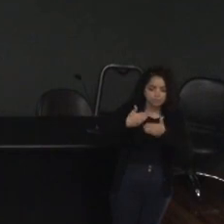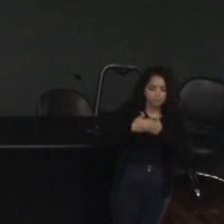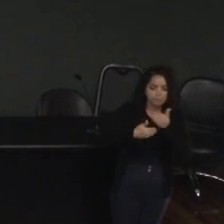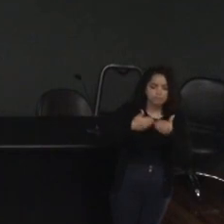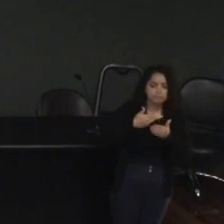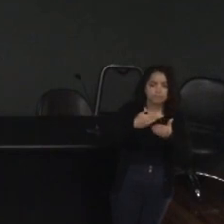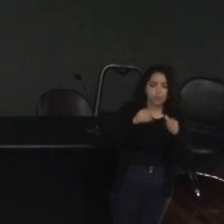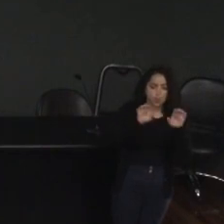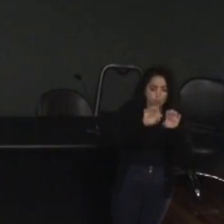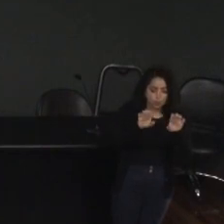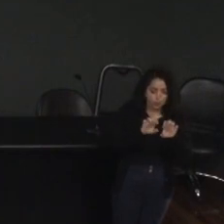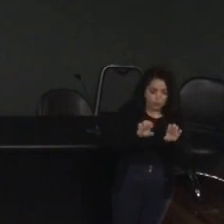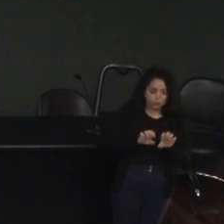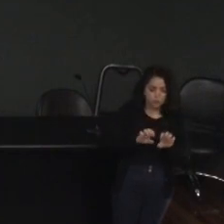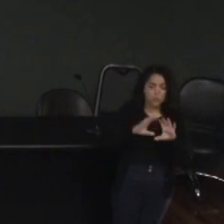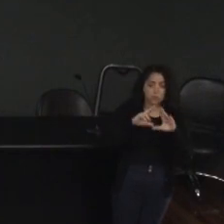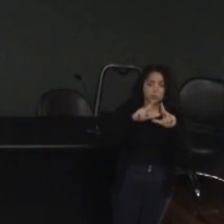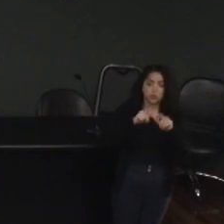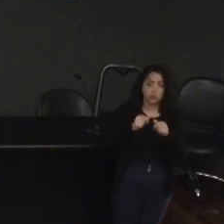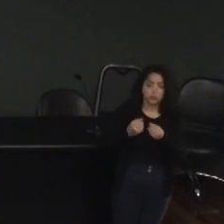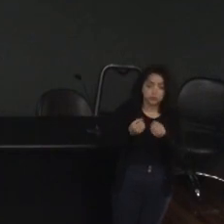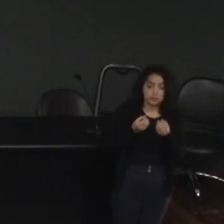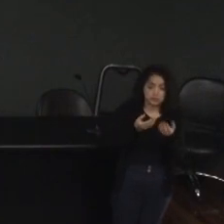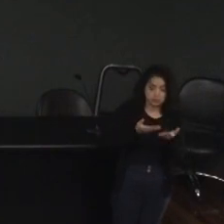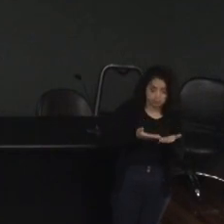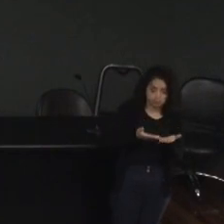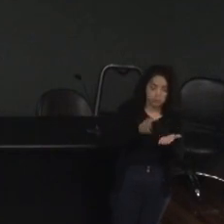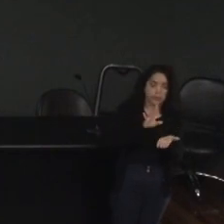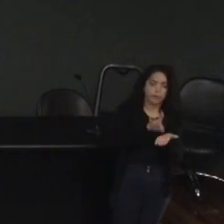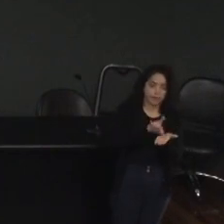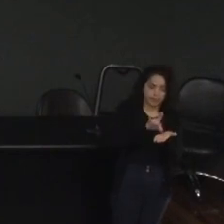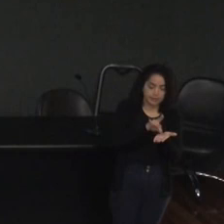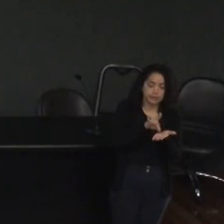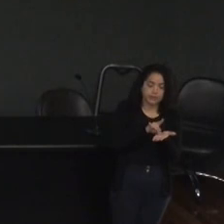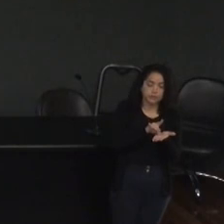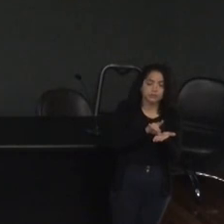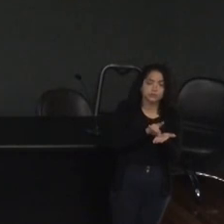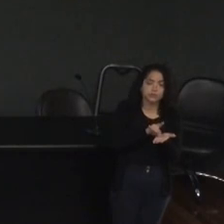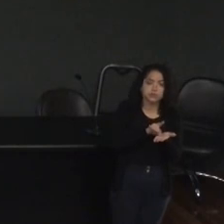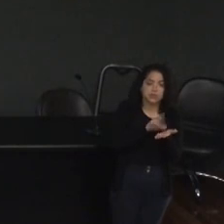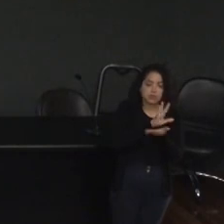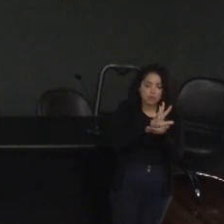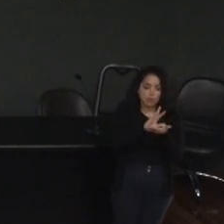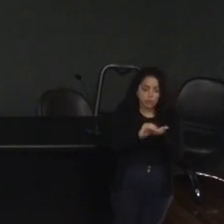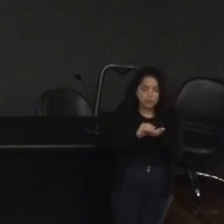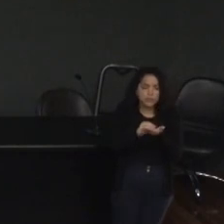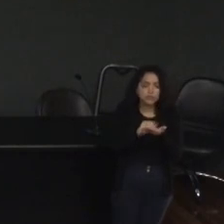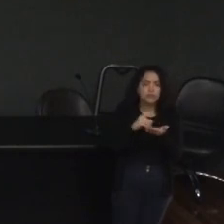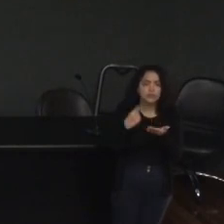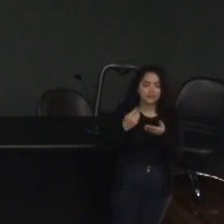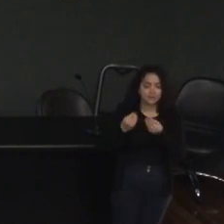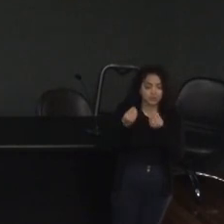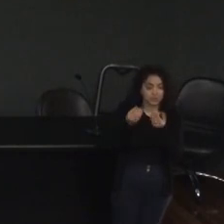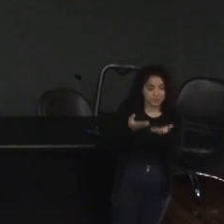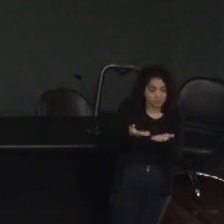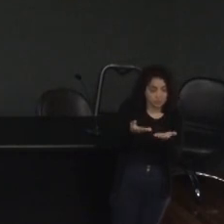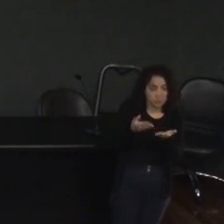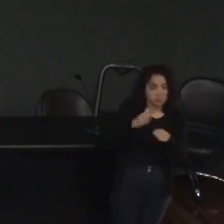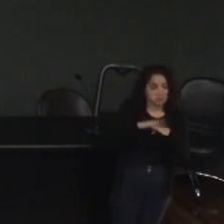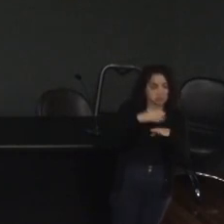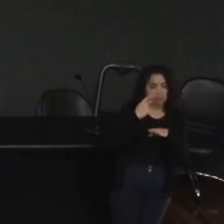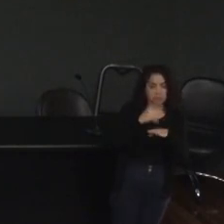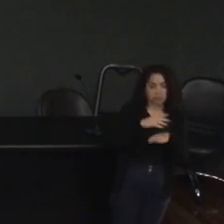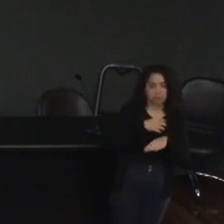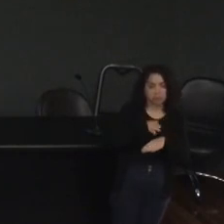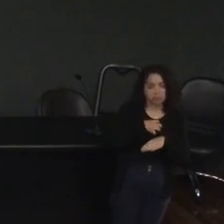estruturado né todos esses são entregáveis ou seja verdadeiros aqui né eu trago o modelo que a gente entrega vocês podem fazer do jeito de